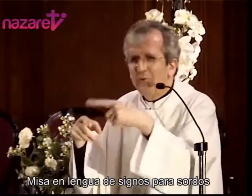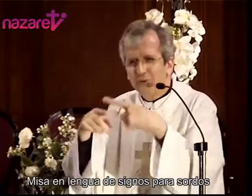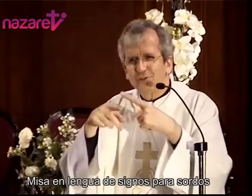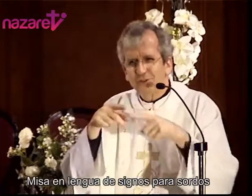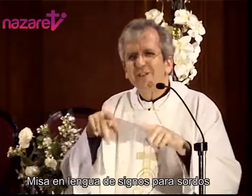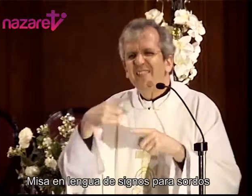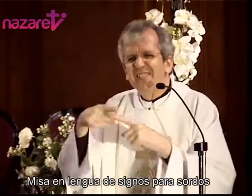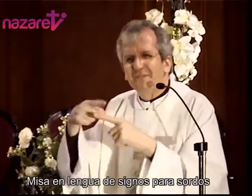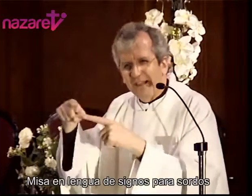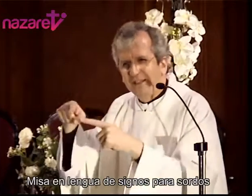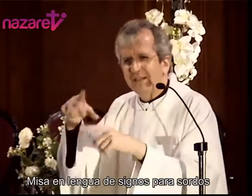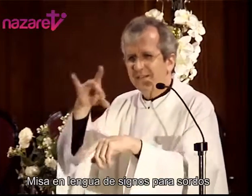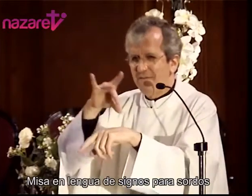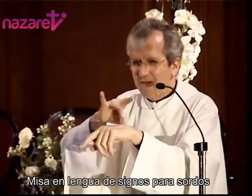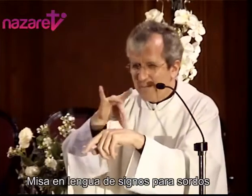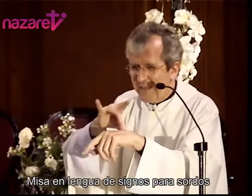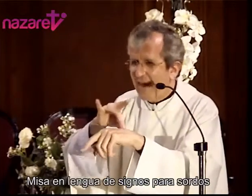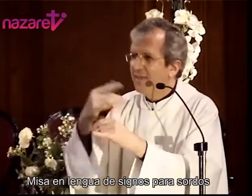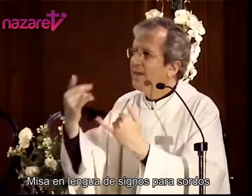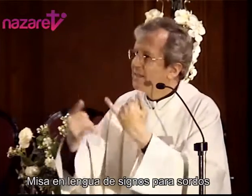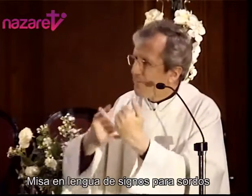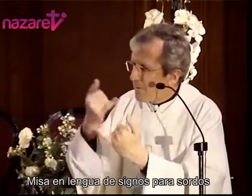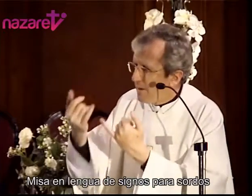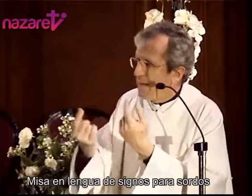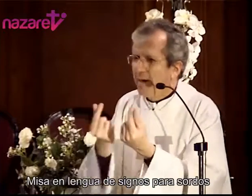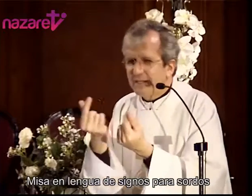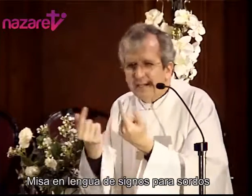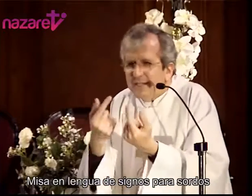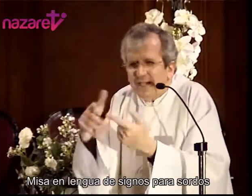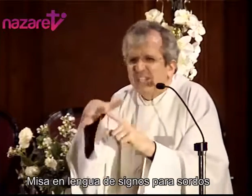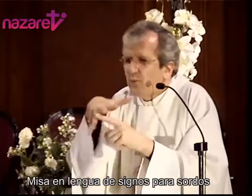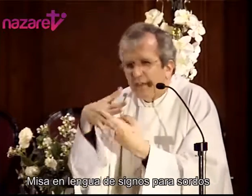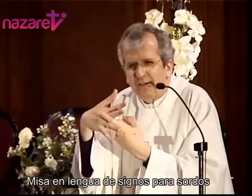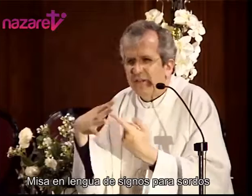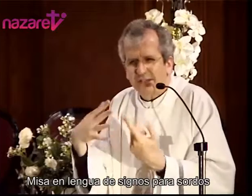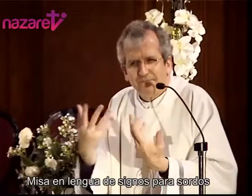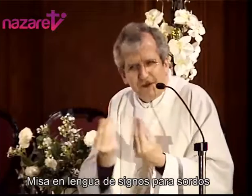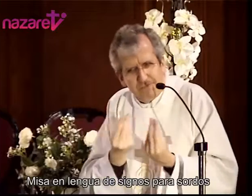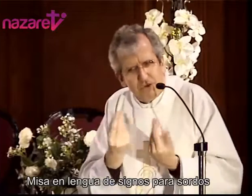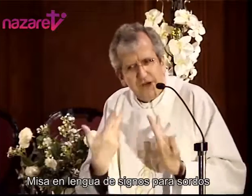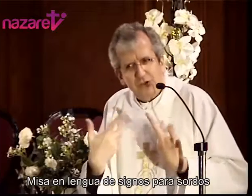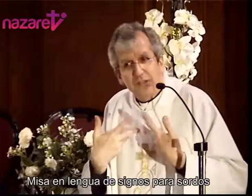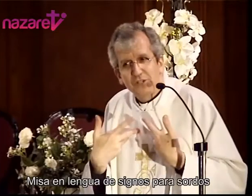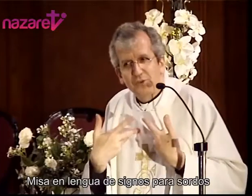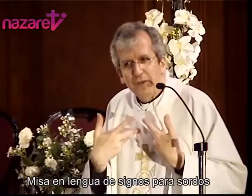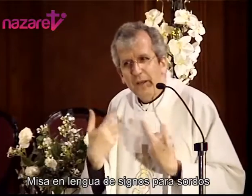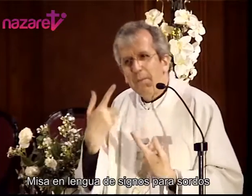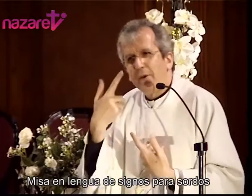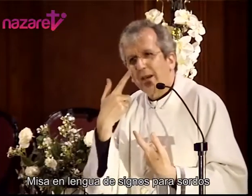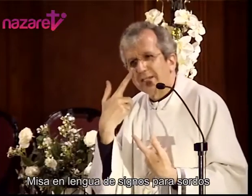de vosotros, diferentes de enfermedad, de problemas, de situaciones, pues que nos hacen sufrir, pero que las tenemos